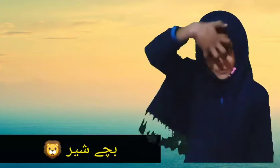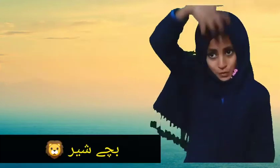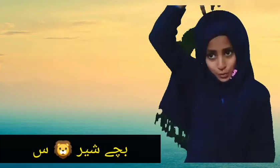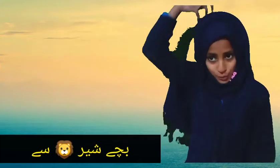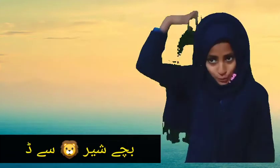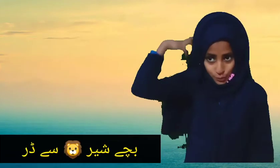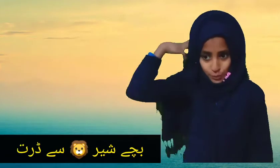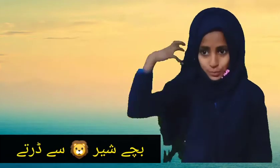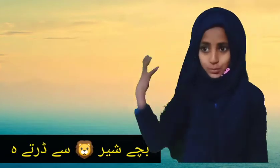शेर,